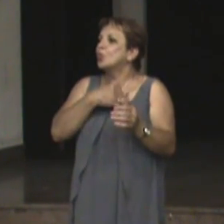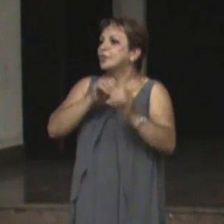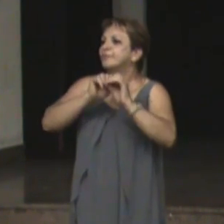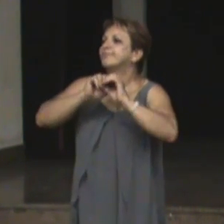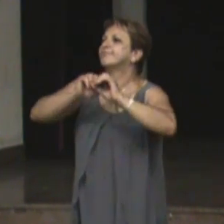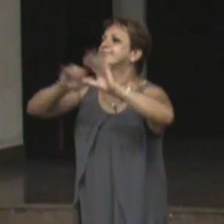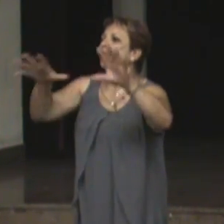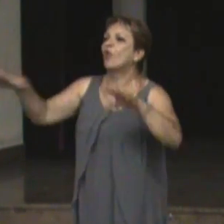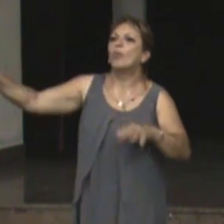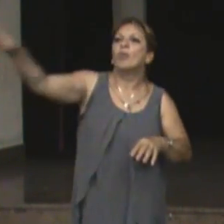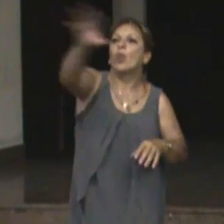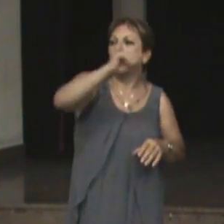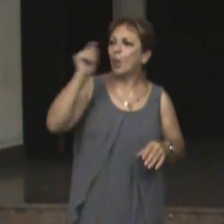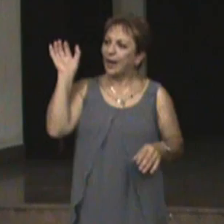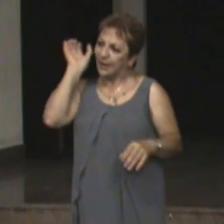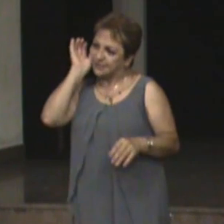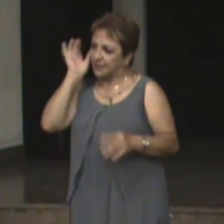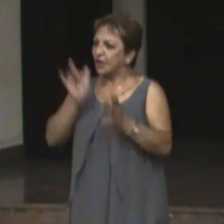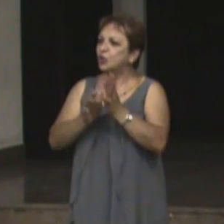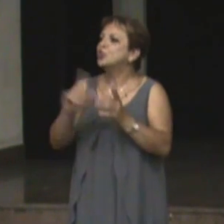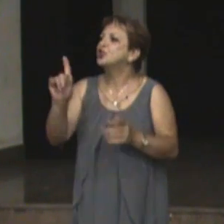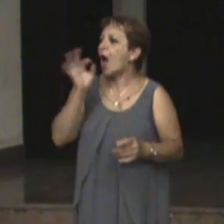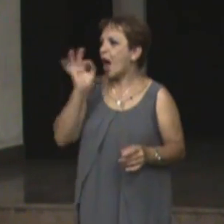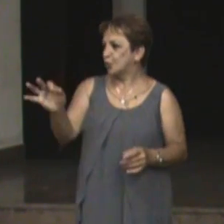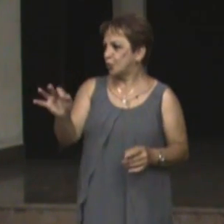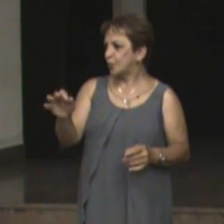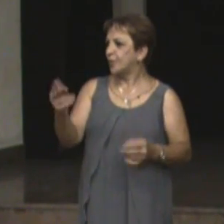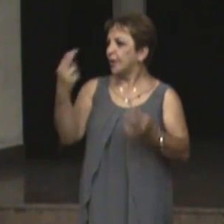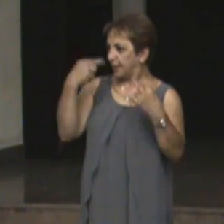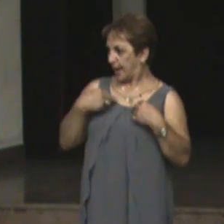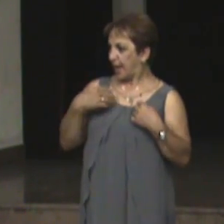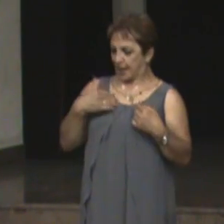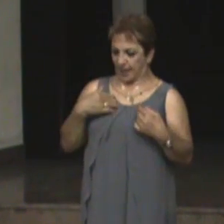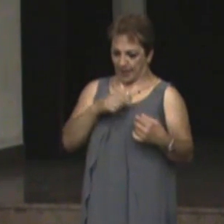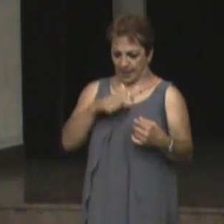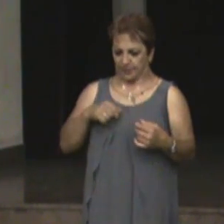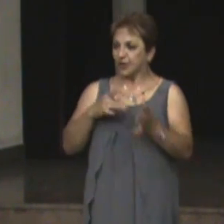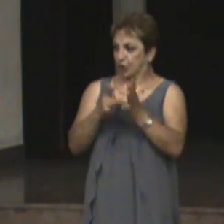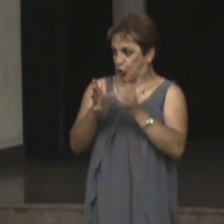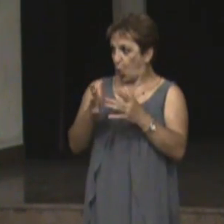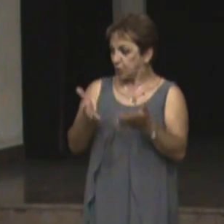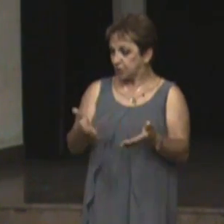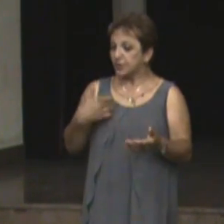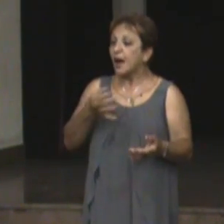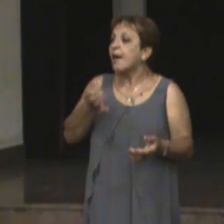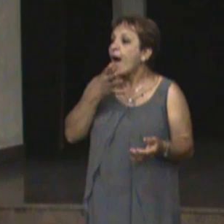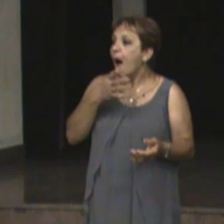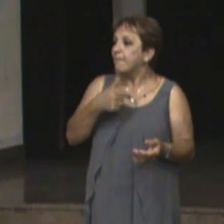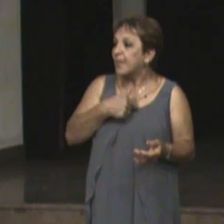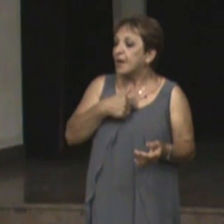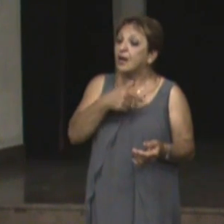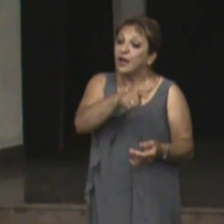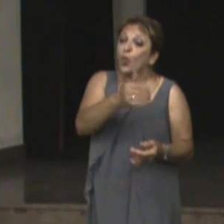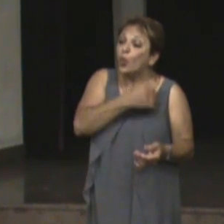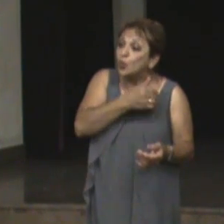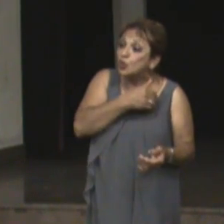է, որ Քրիստոս իր իսկ օրինակով մարդկանց ցույց տվեց, որ իր կամքն է, որ իր